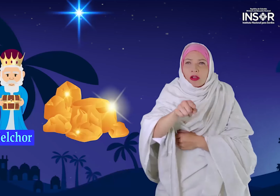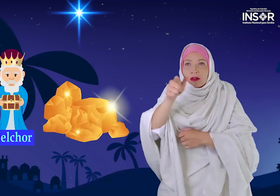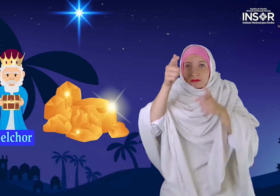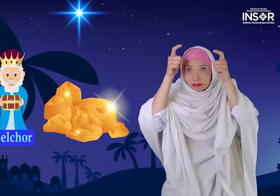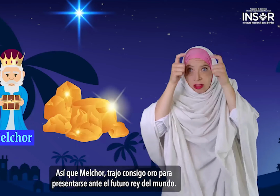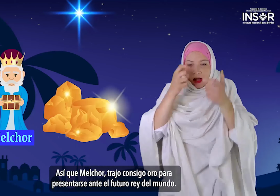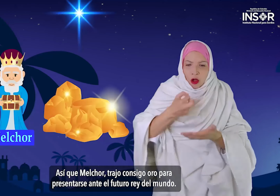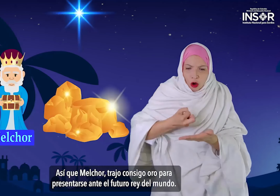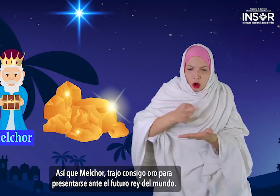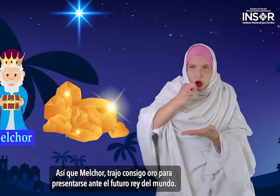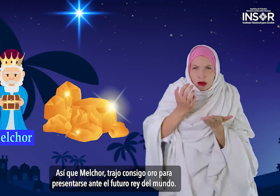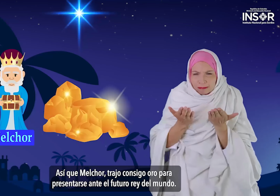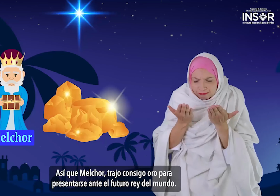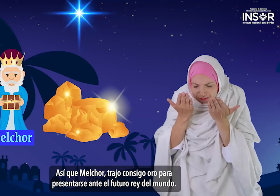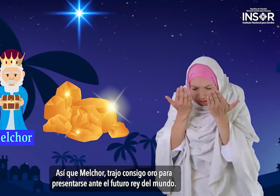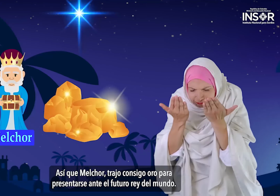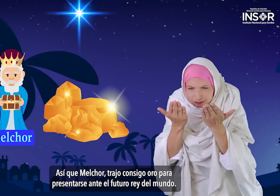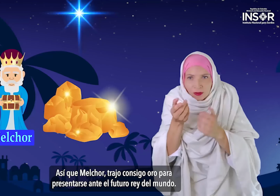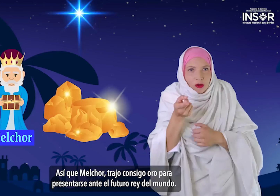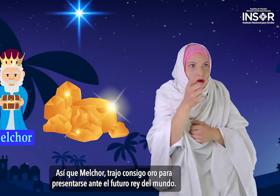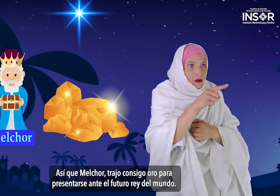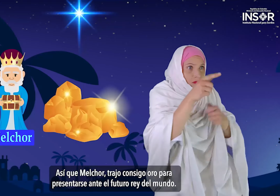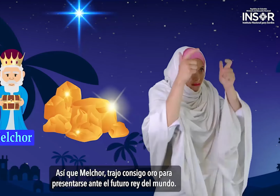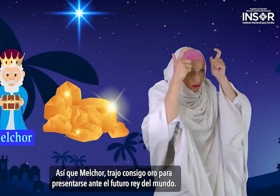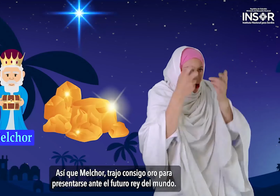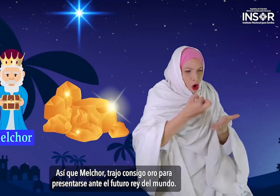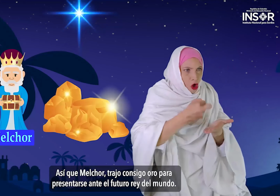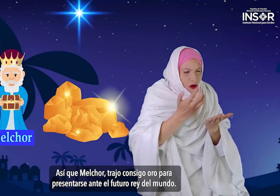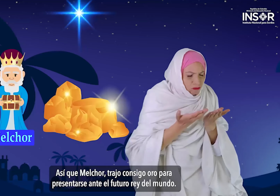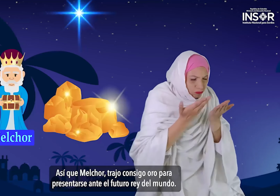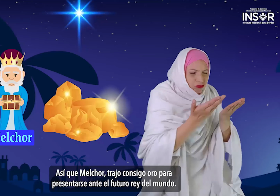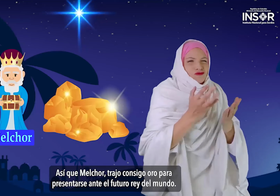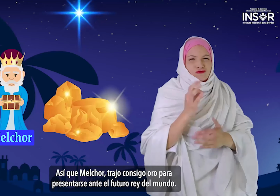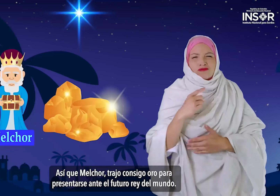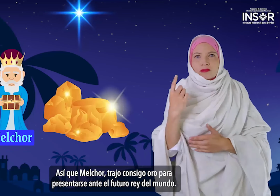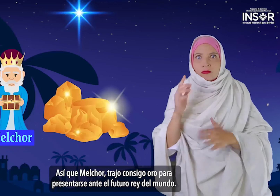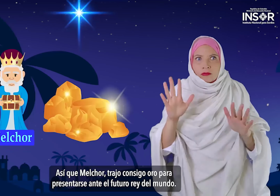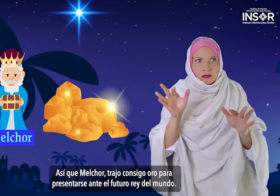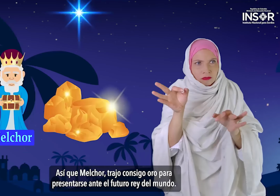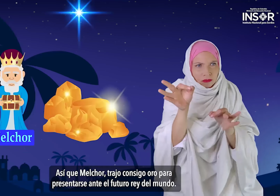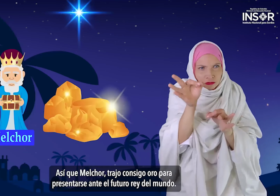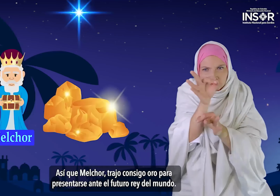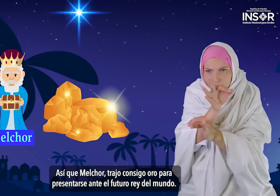Así que Melchor trajo consigo oro para